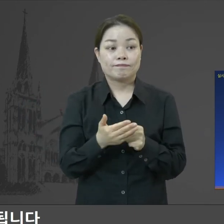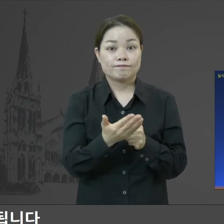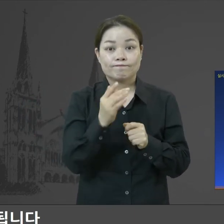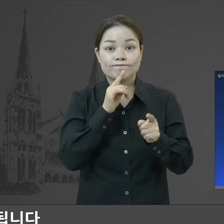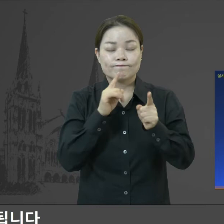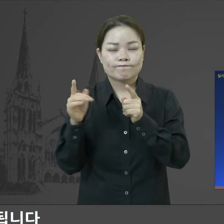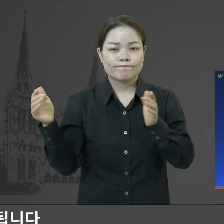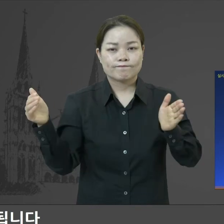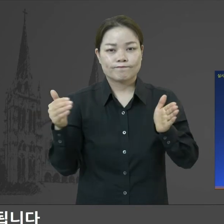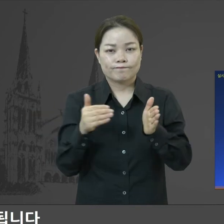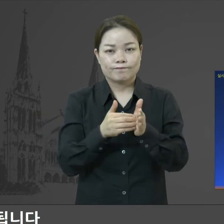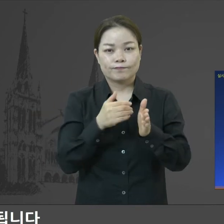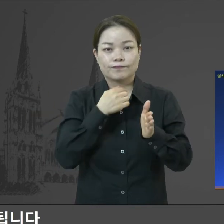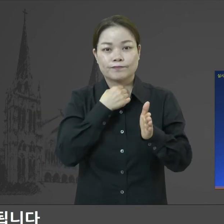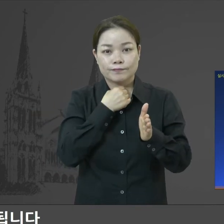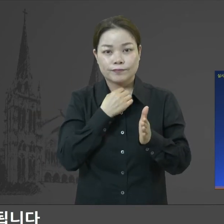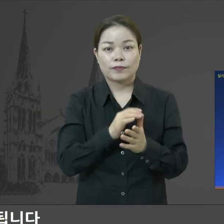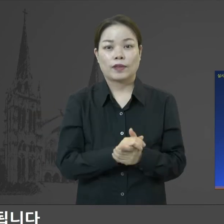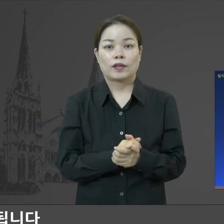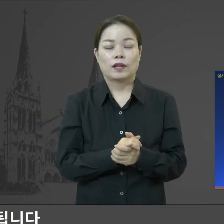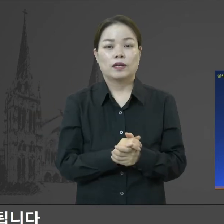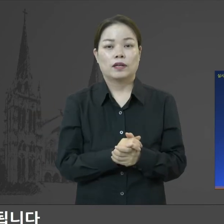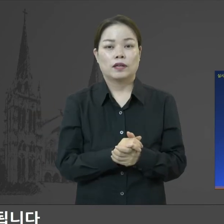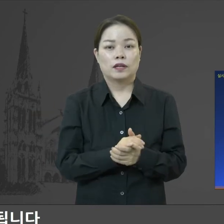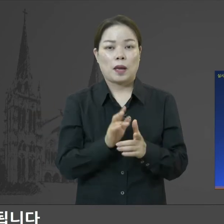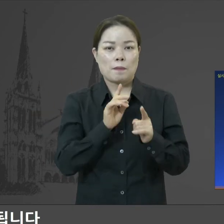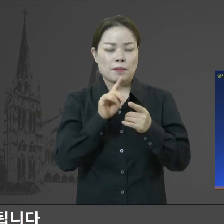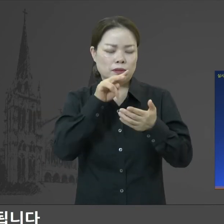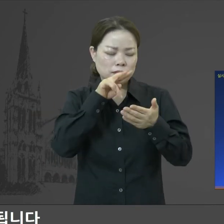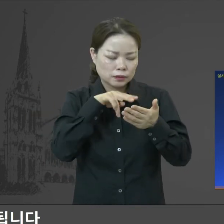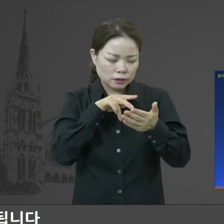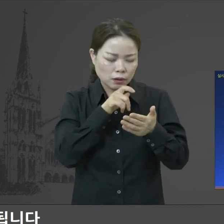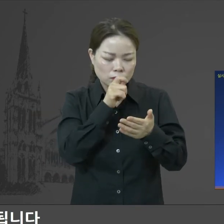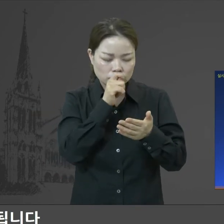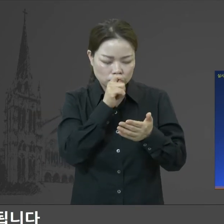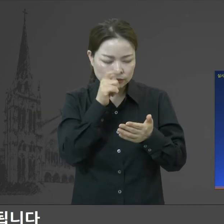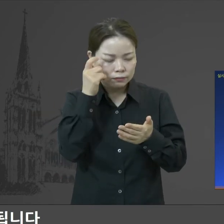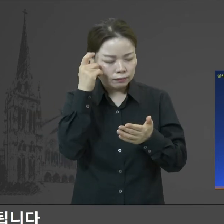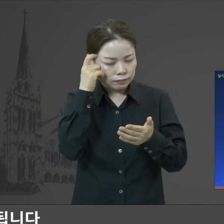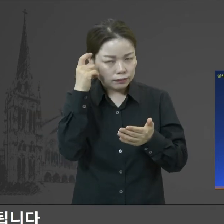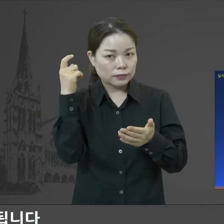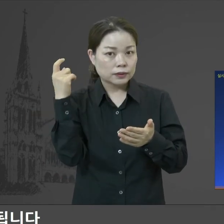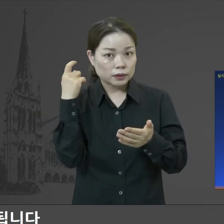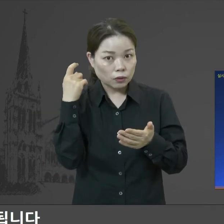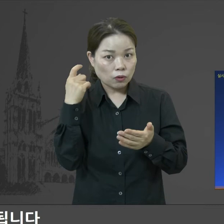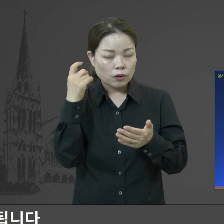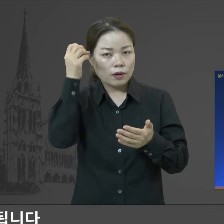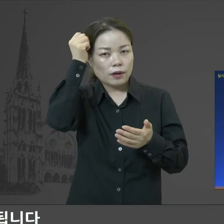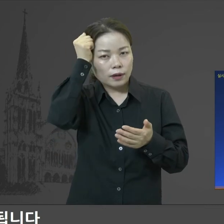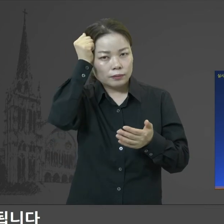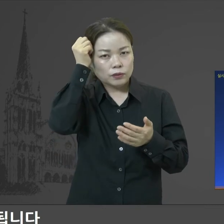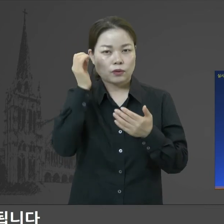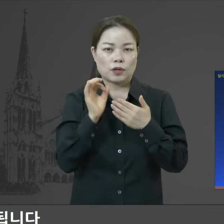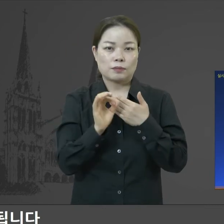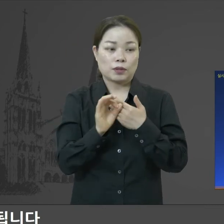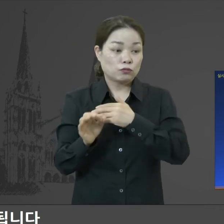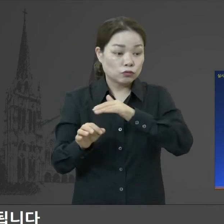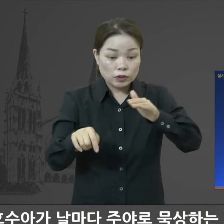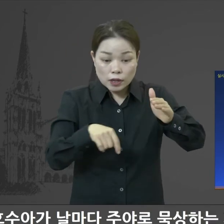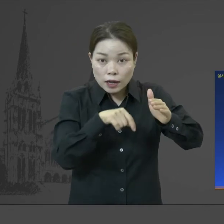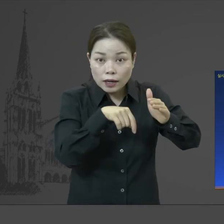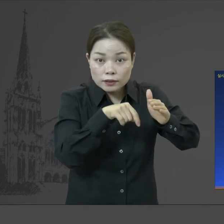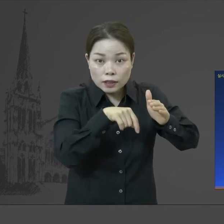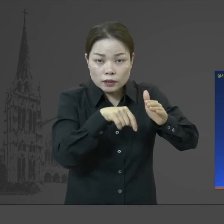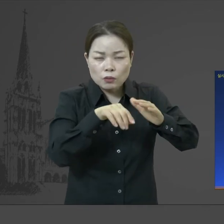말씀을 정리하기를 소망합니다. 말씀을 읽고 묵상하고 듣고 암송하면 우리 안에